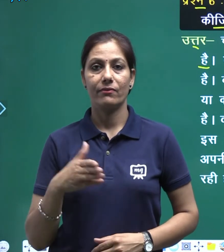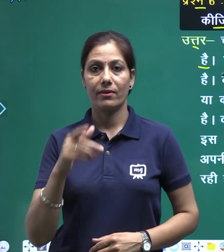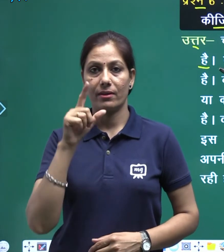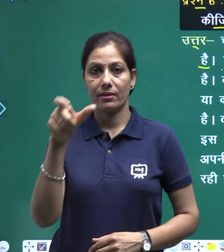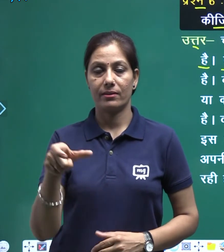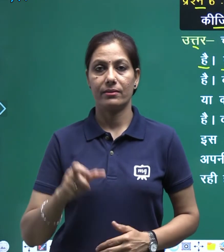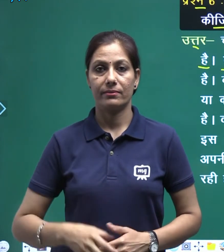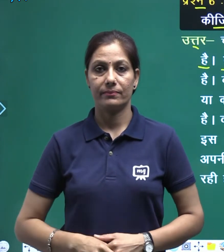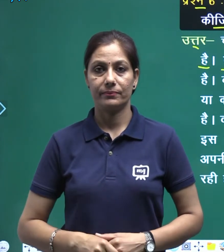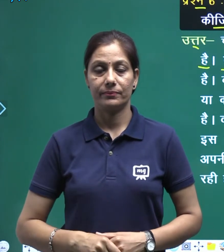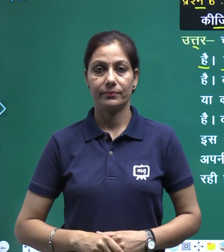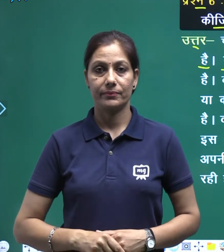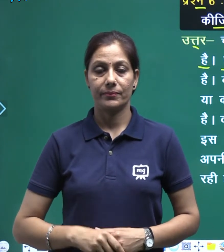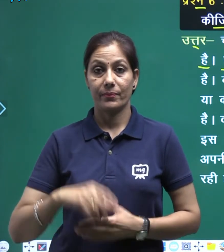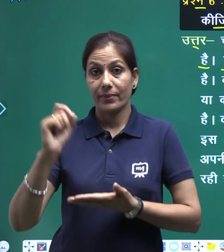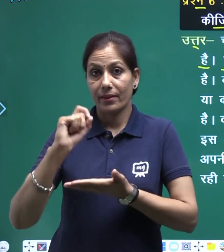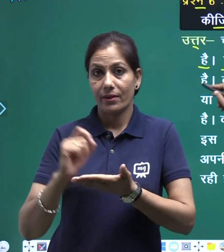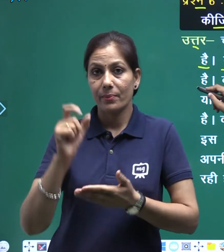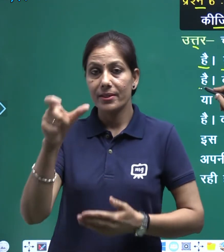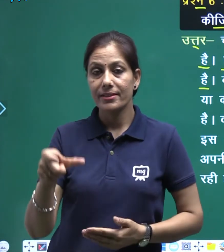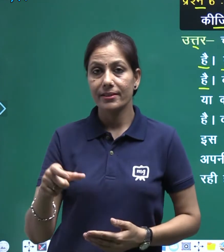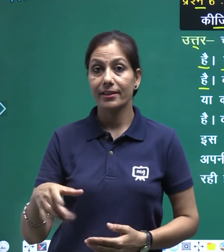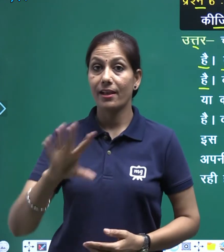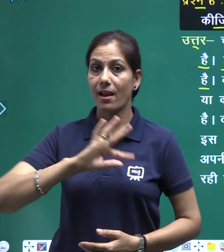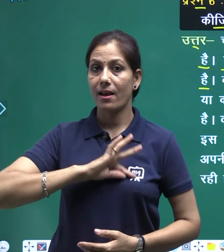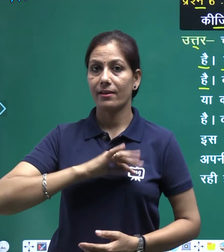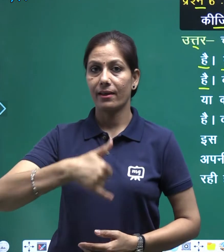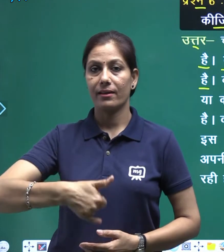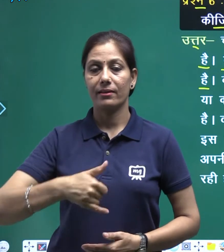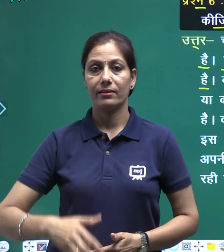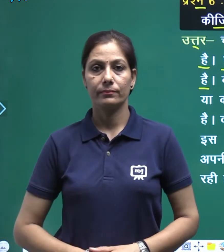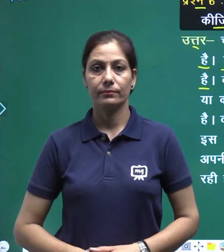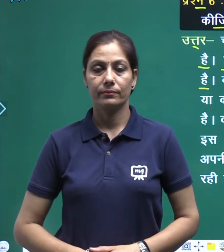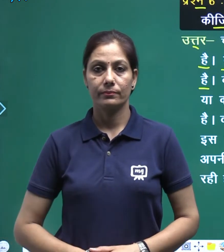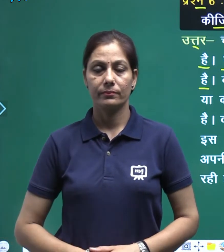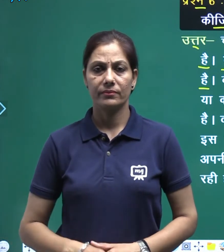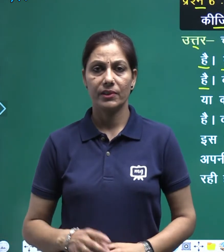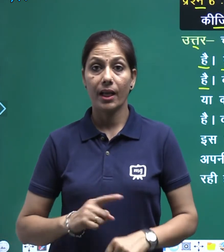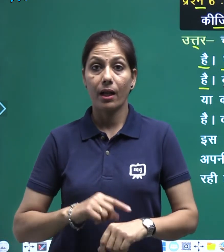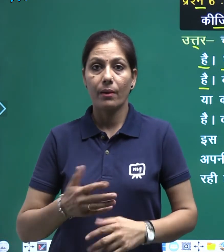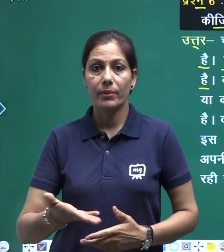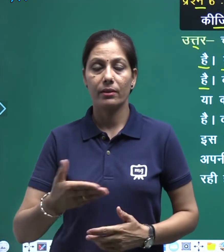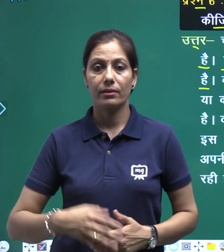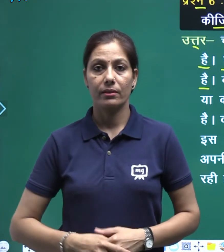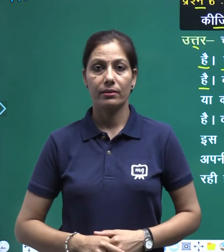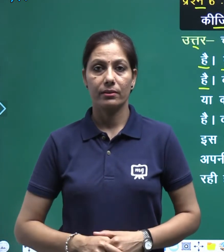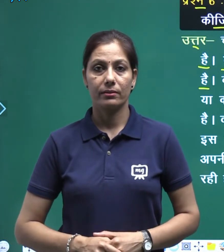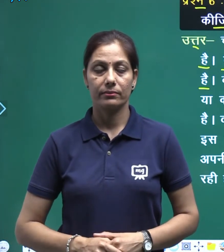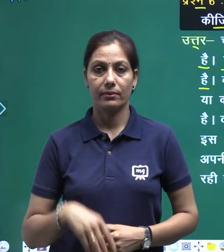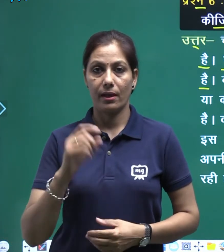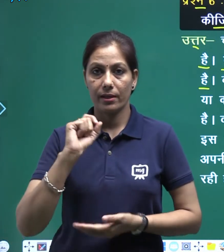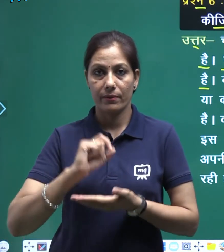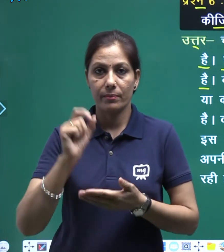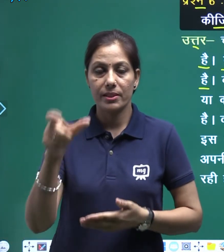वह लेखक की चहेती है। कभी लेखक